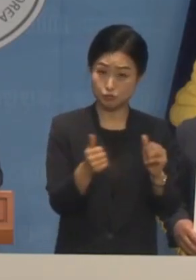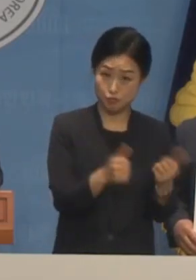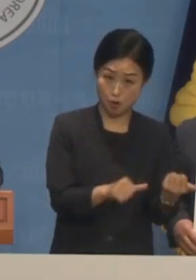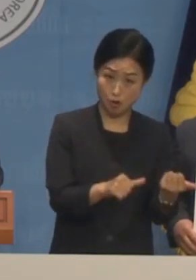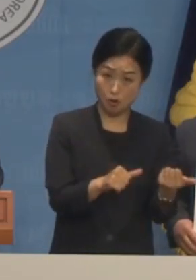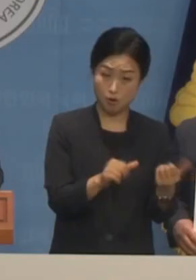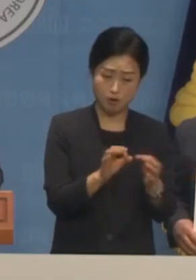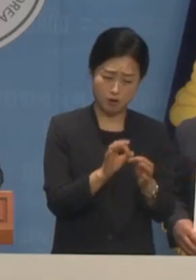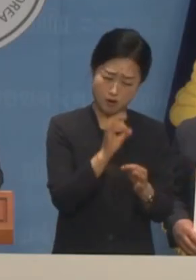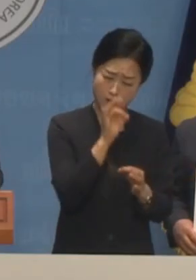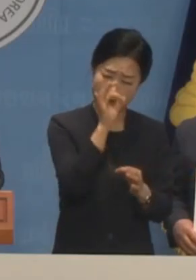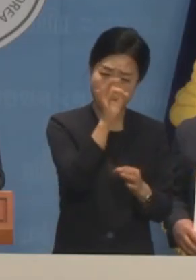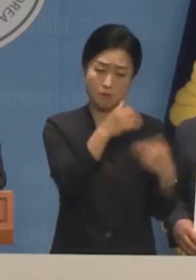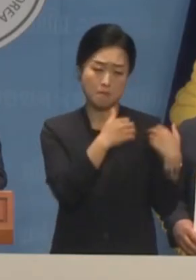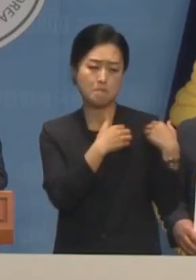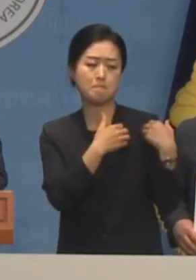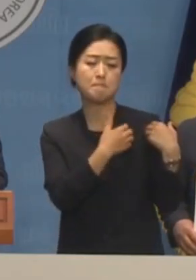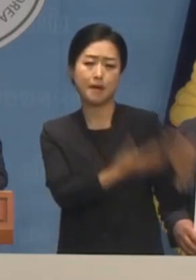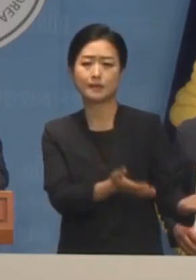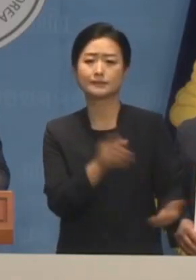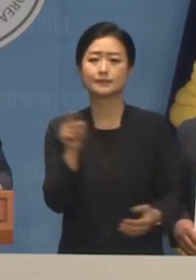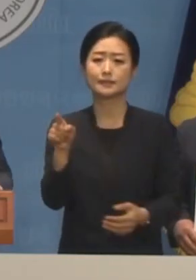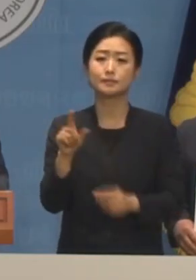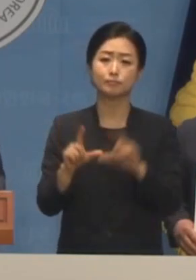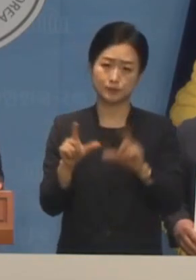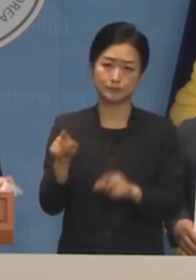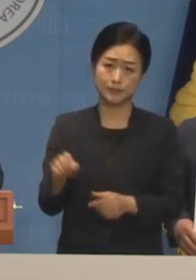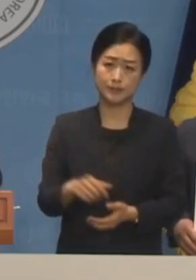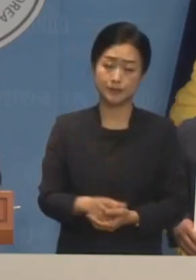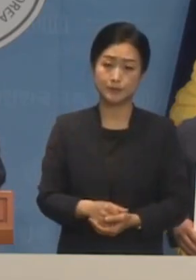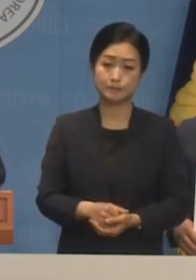영원히 방치하는 만행으로 이어질